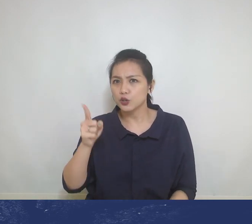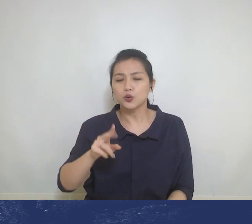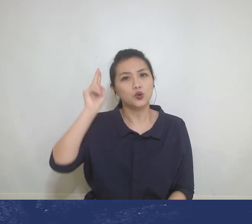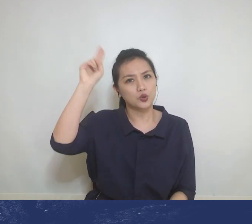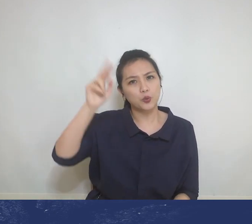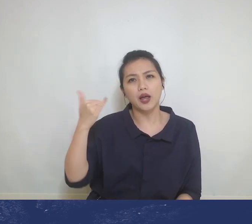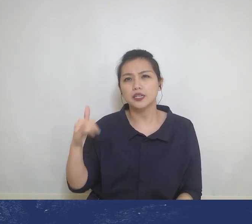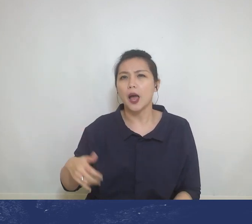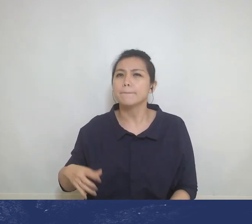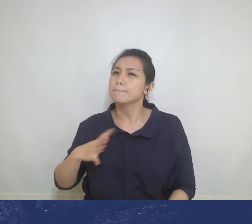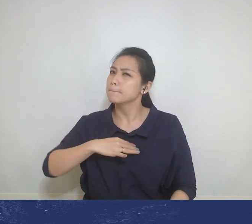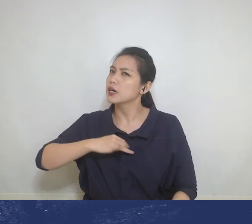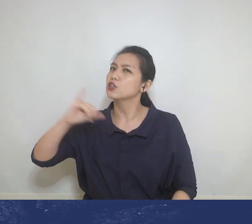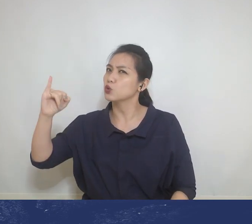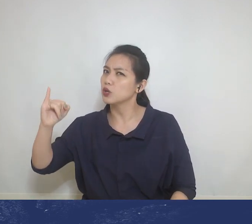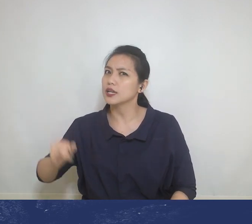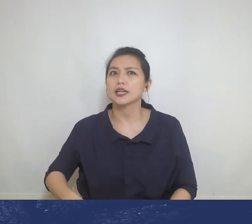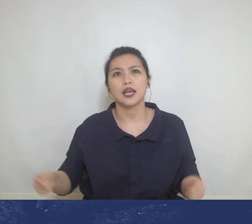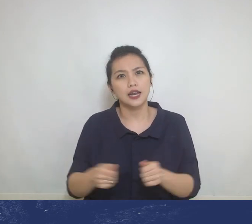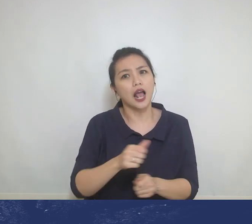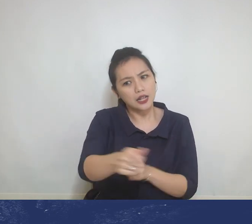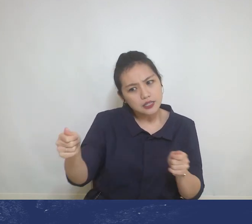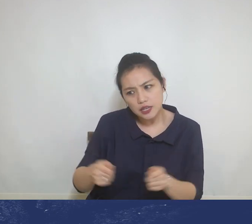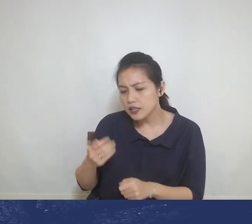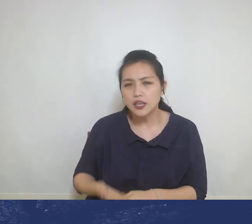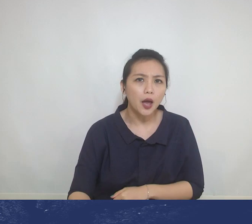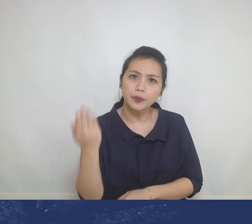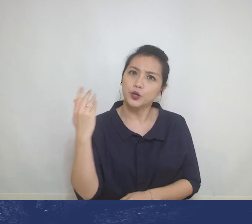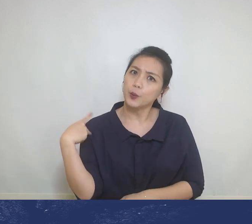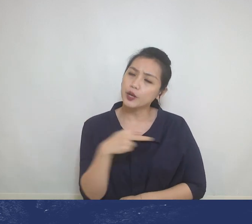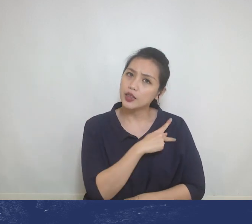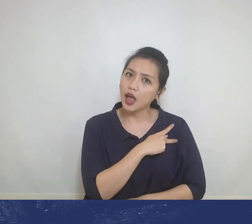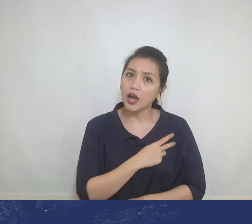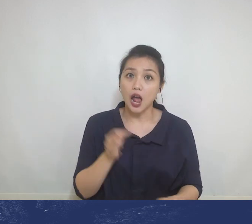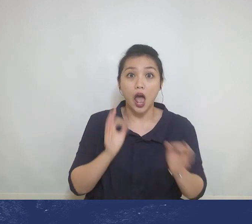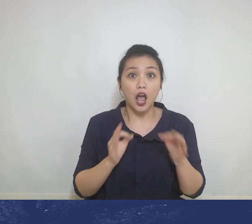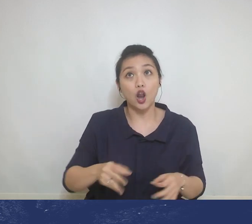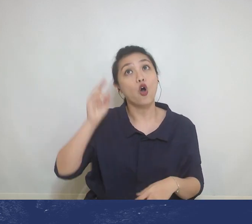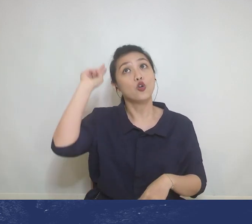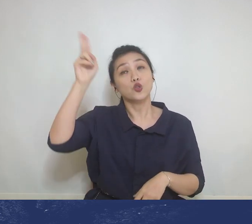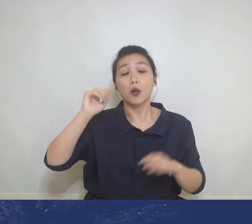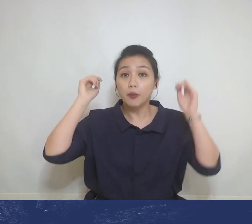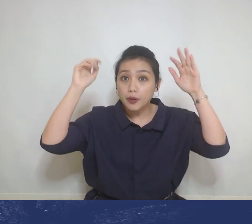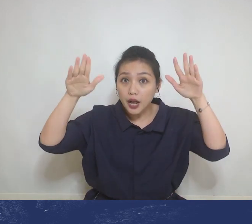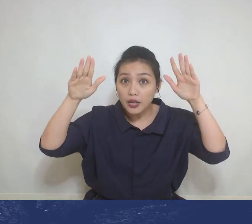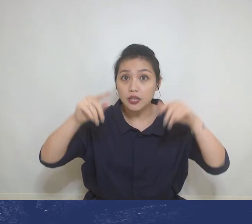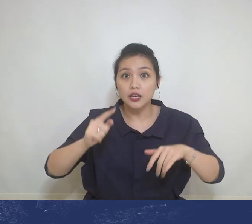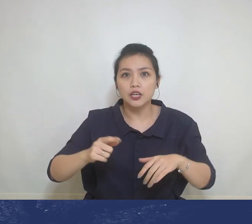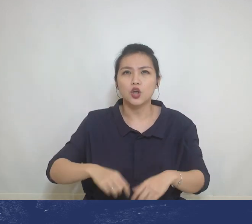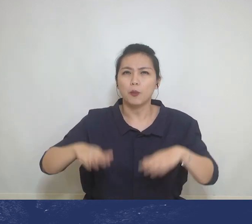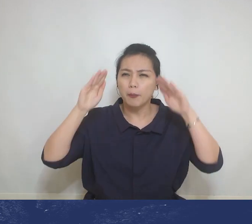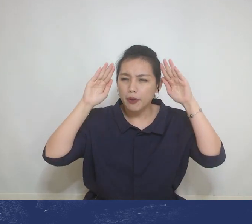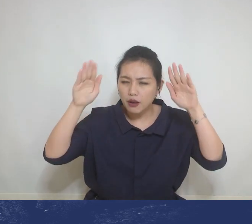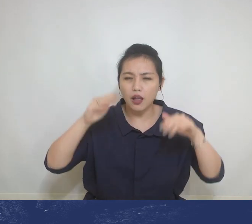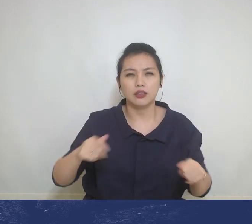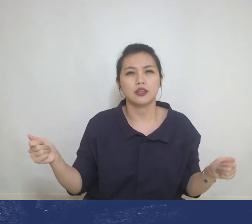sembah, itu adalah Tuhan yang peduli dengan setiap kehidupan kita. Dia kalau memberkati kita, dia selalu memberkati kita